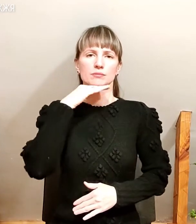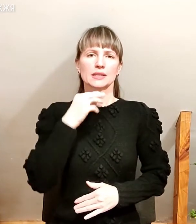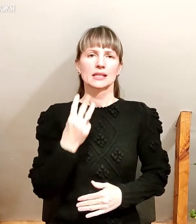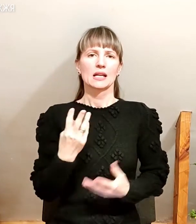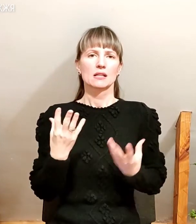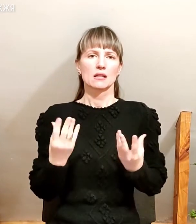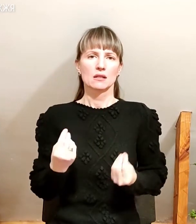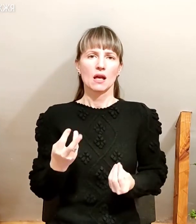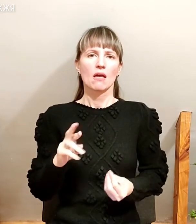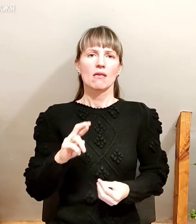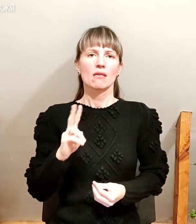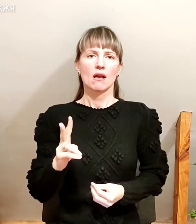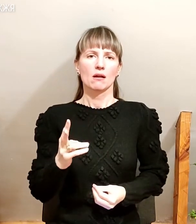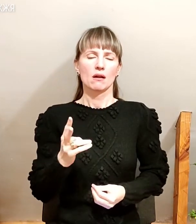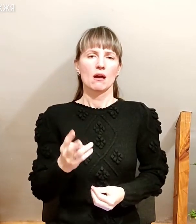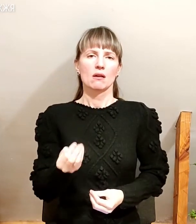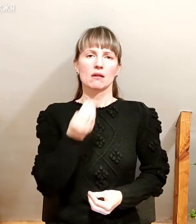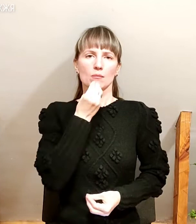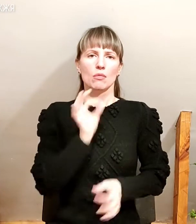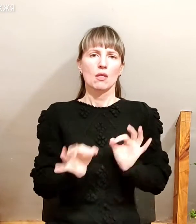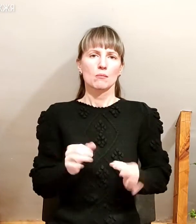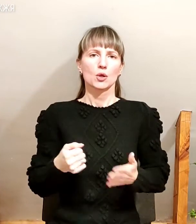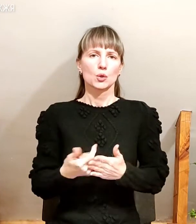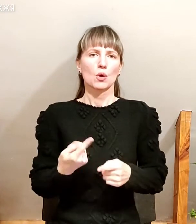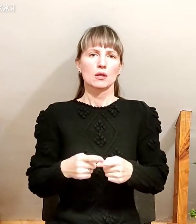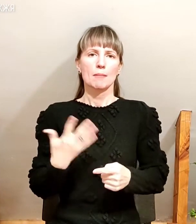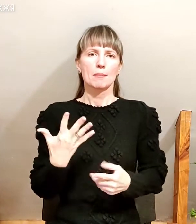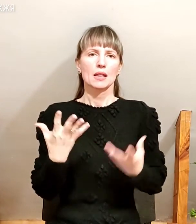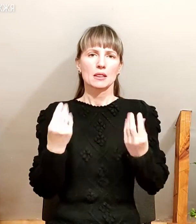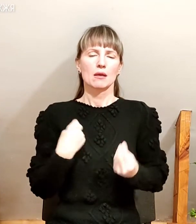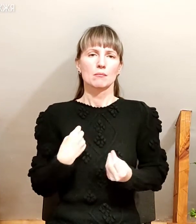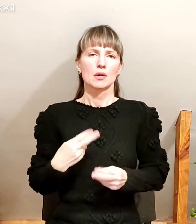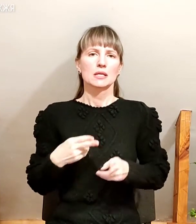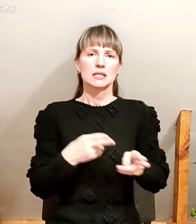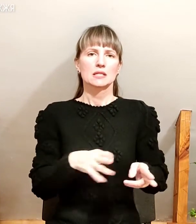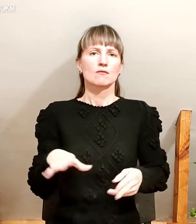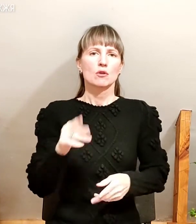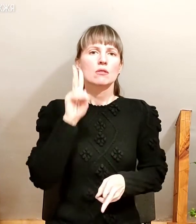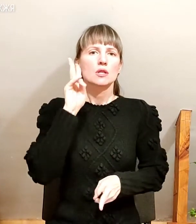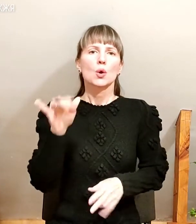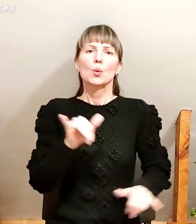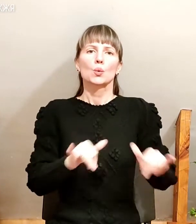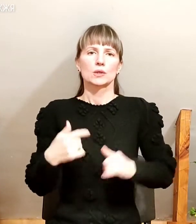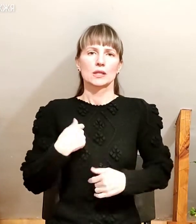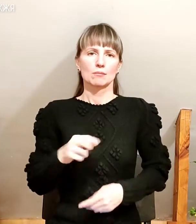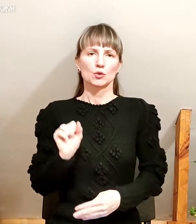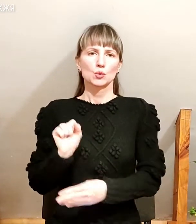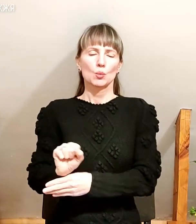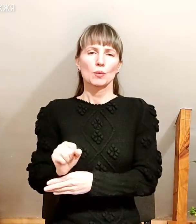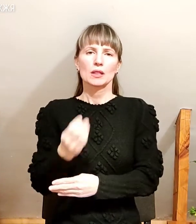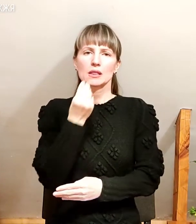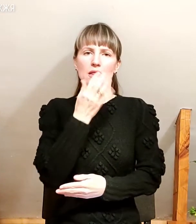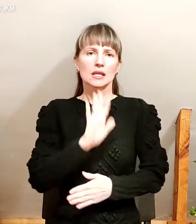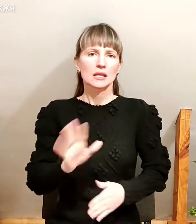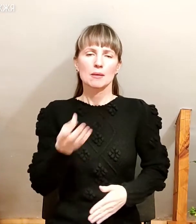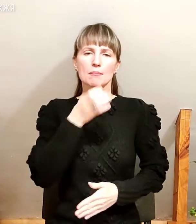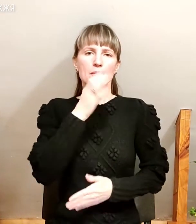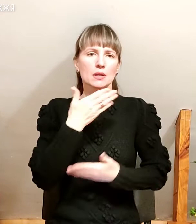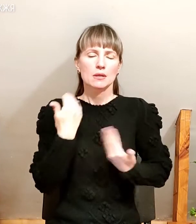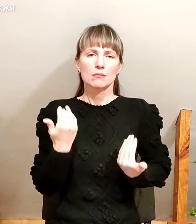день як. Їмо нормально, а до цього 5 днів ми їздили усюди, не знали, де нам зупинитись. Не їли, не пили нічого. Нарешті